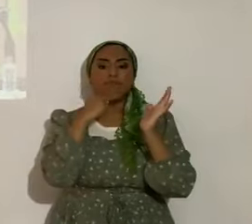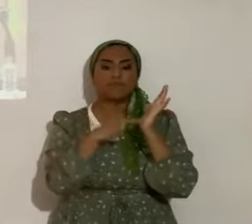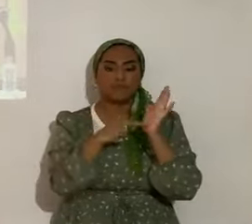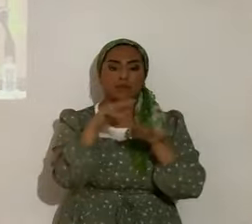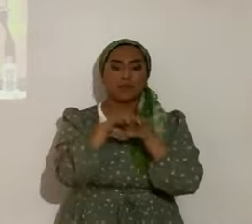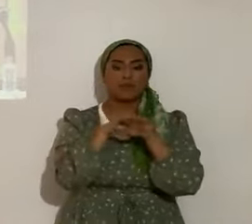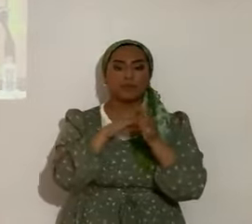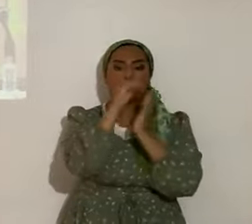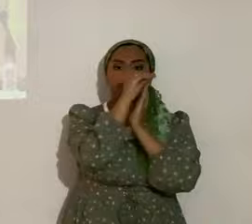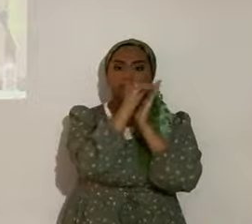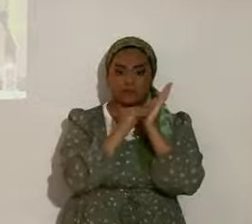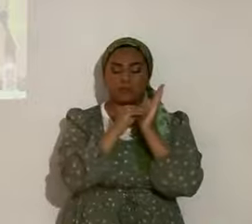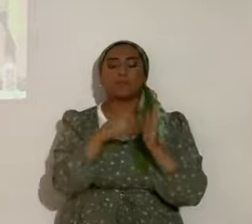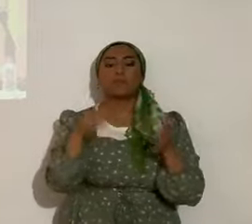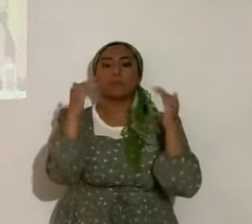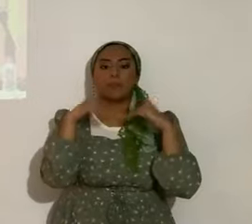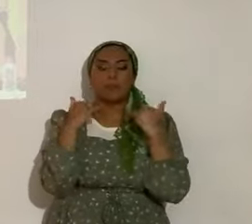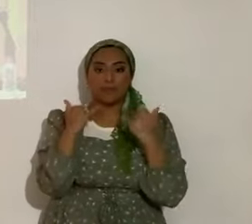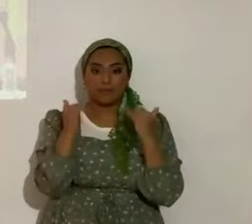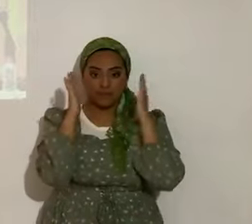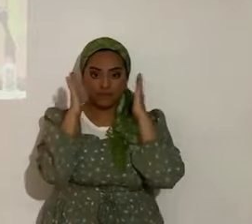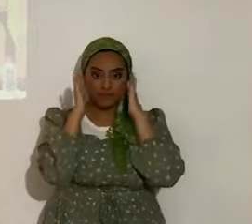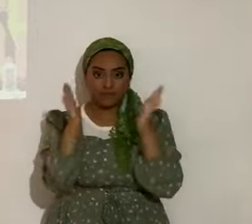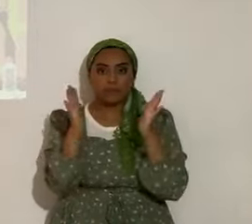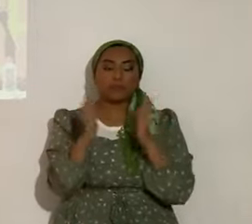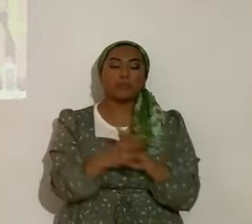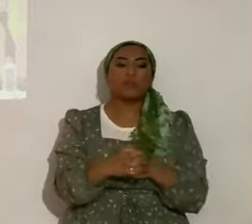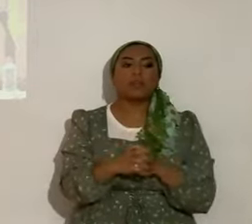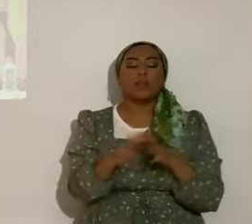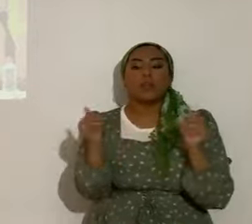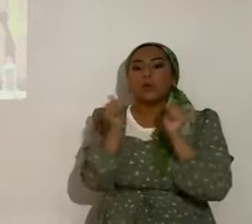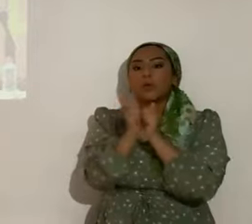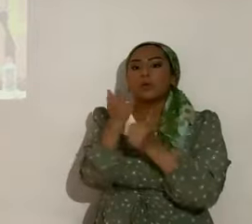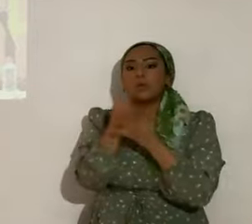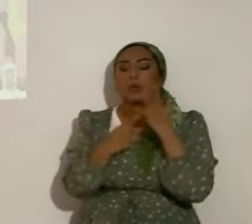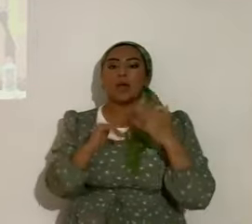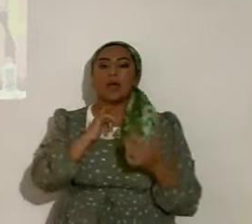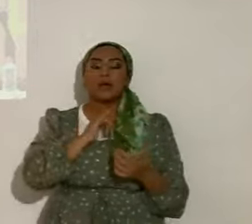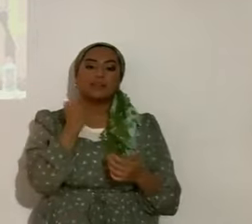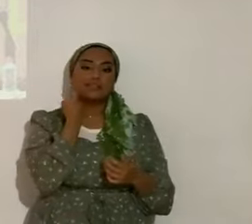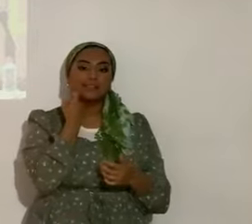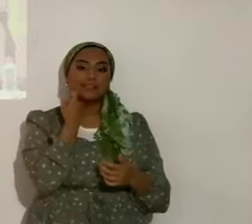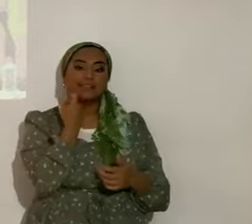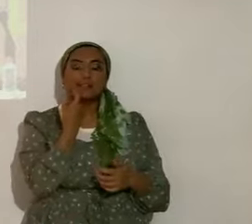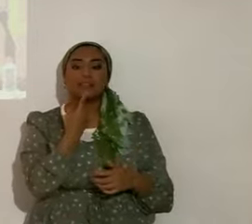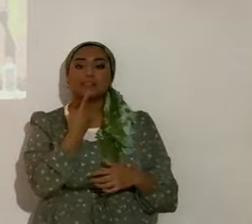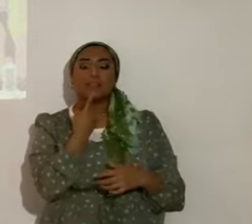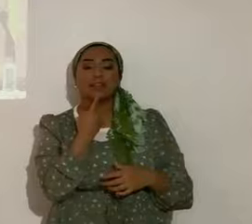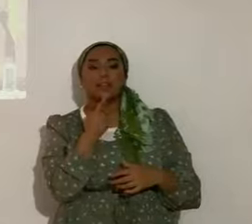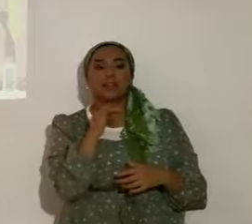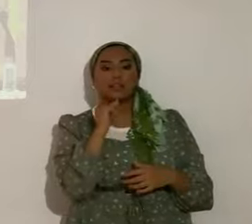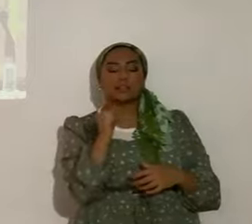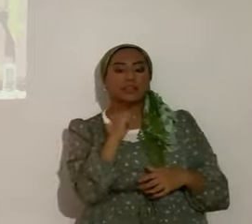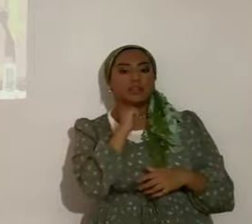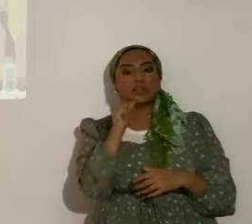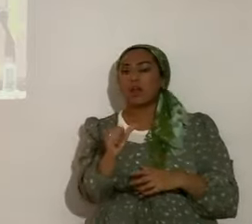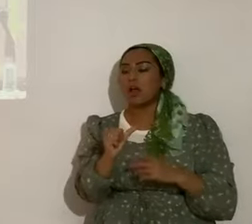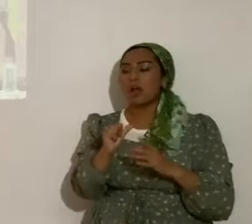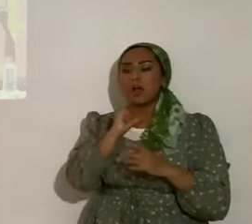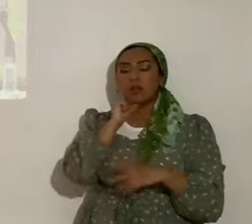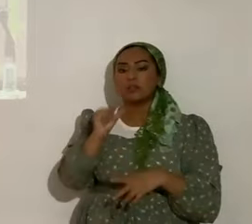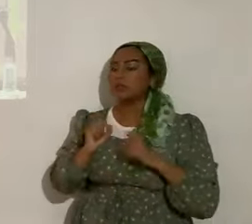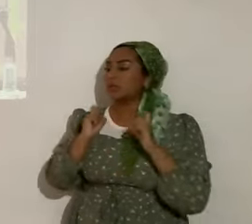tus apuntes. Ahora, mucha atención. Con lo que yo acabo de decir, es no darle, la idea